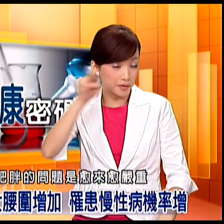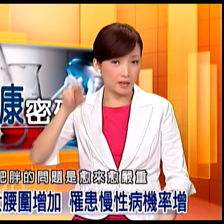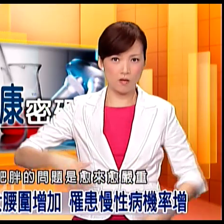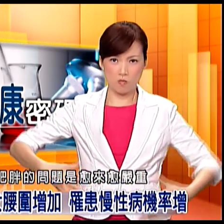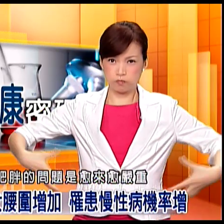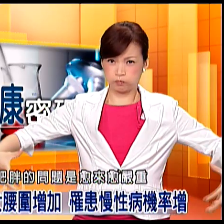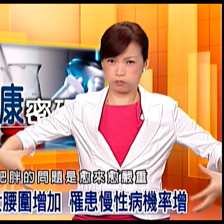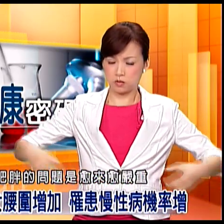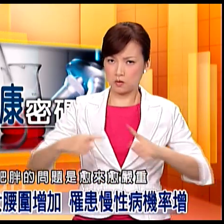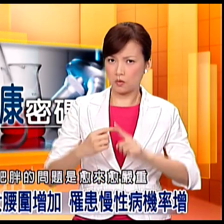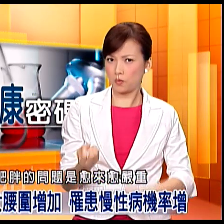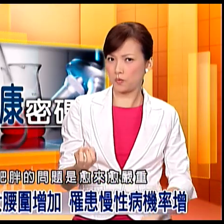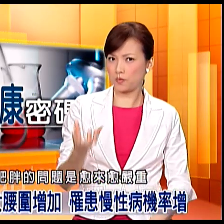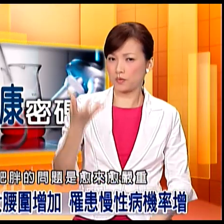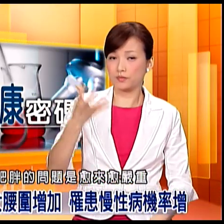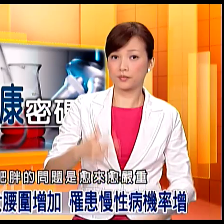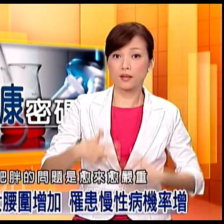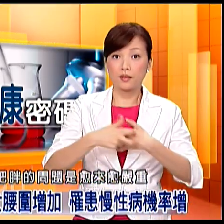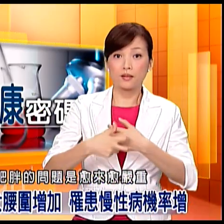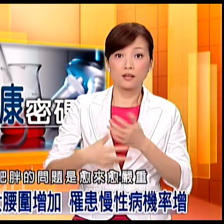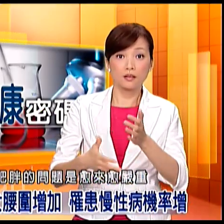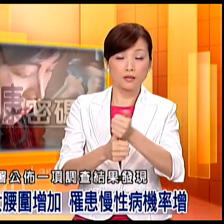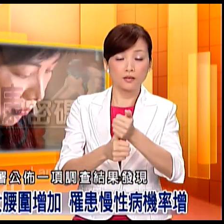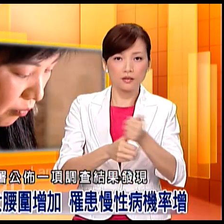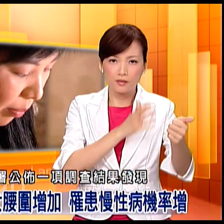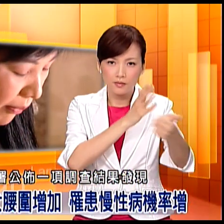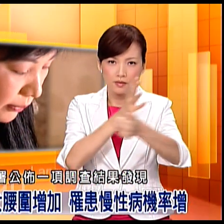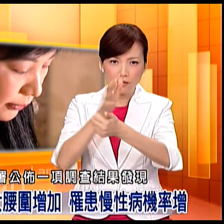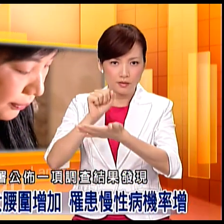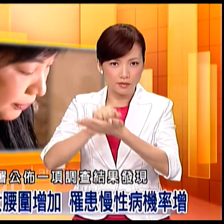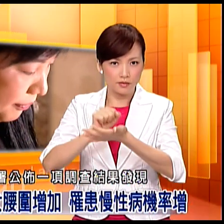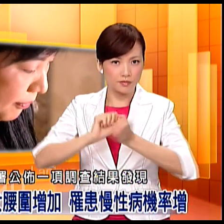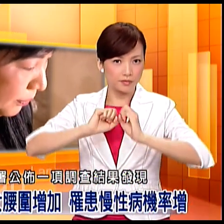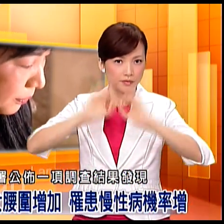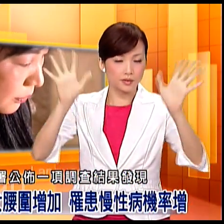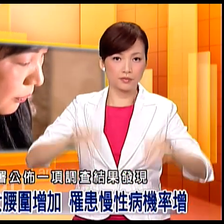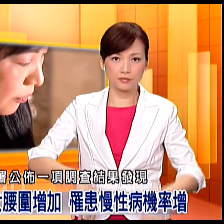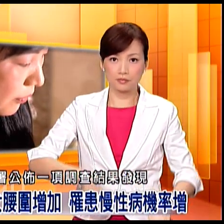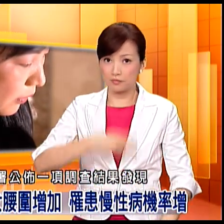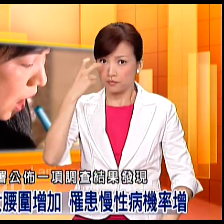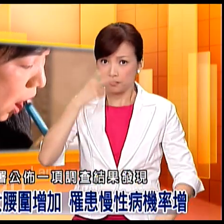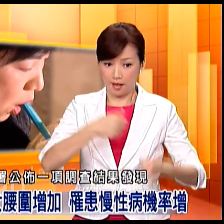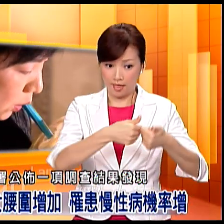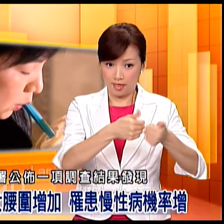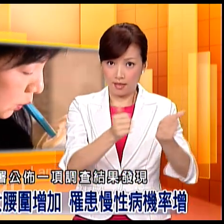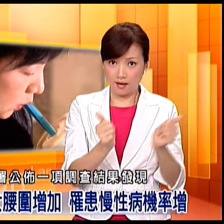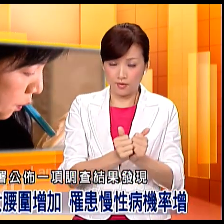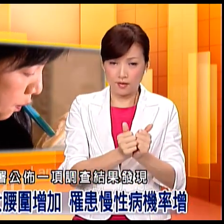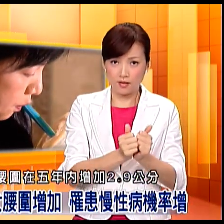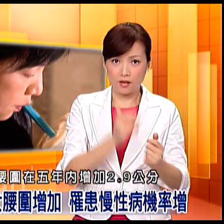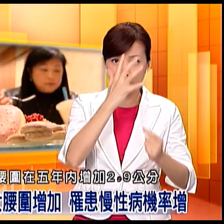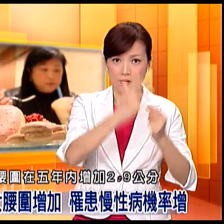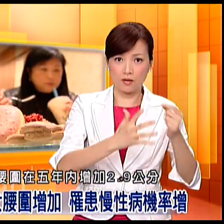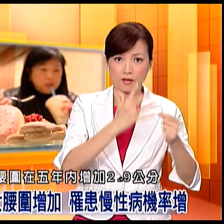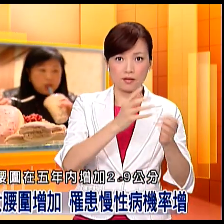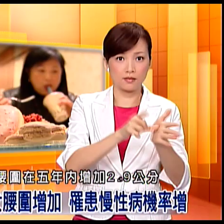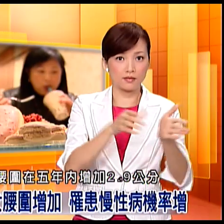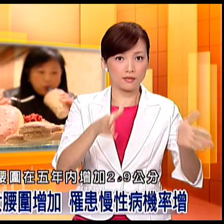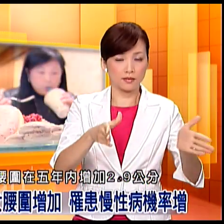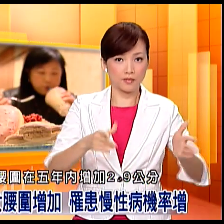人肥胖的问题是越来越严重。卫生署公布了一项调查，结果发现男性腰围在5年